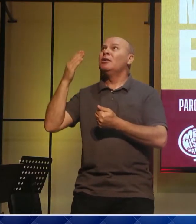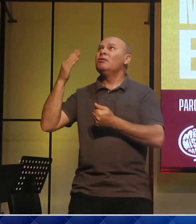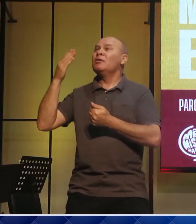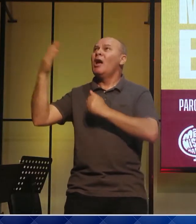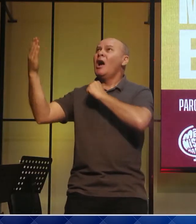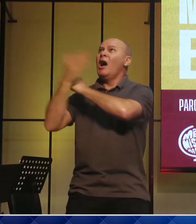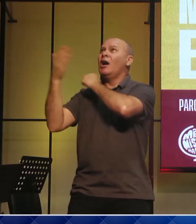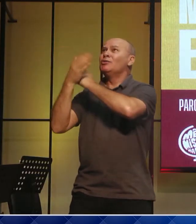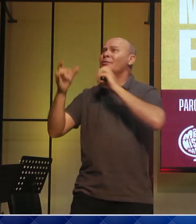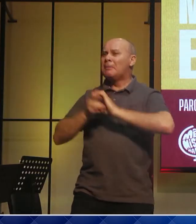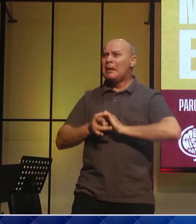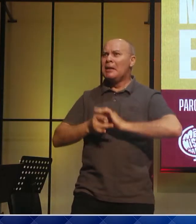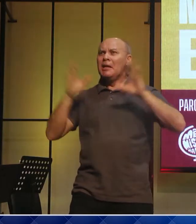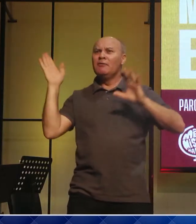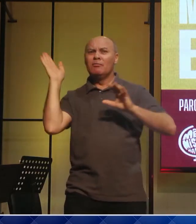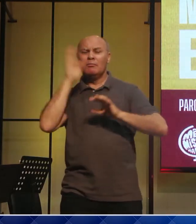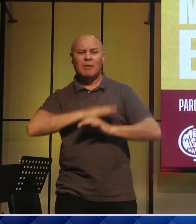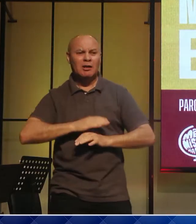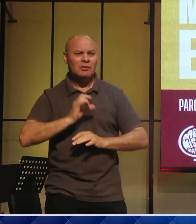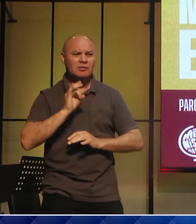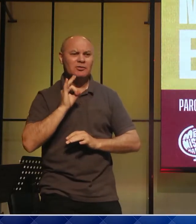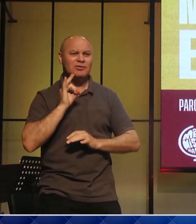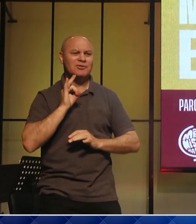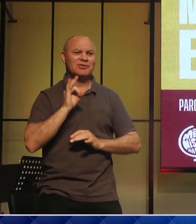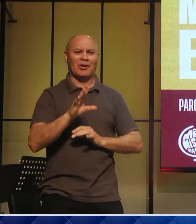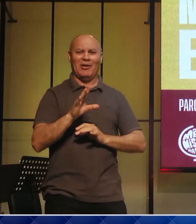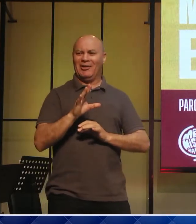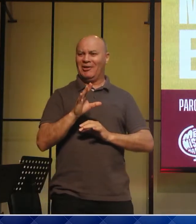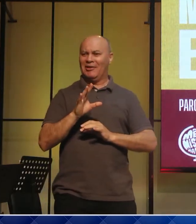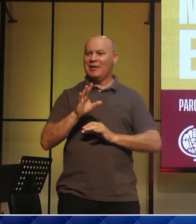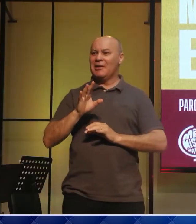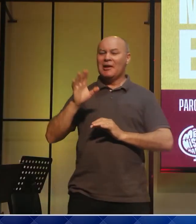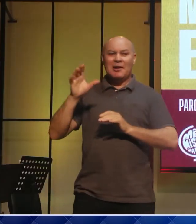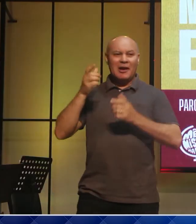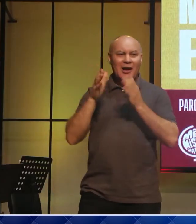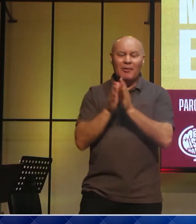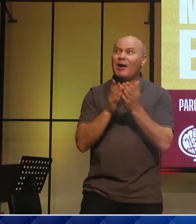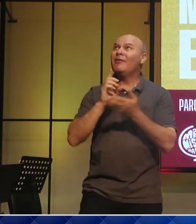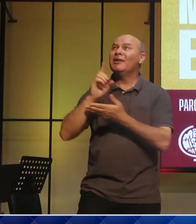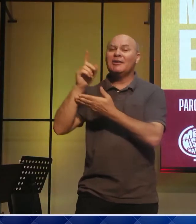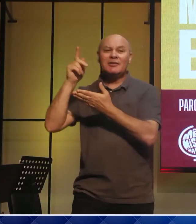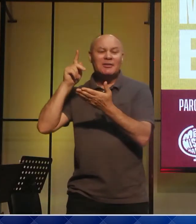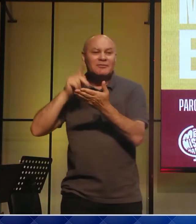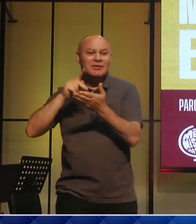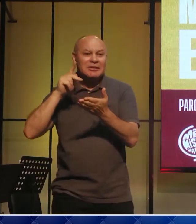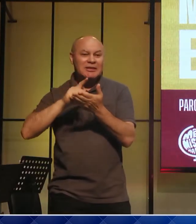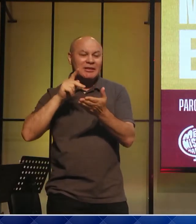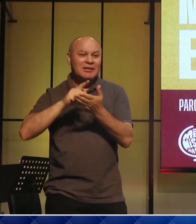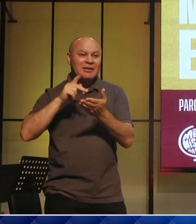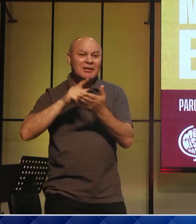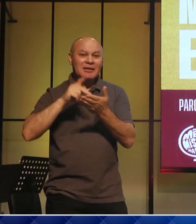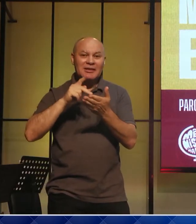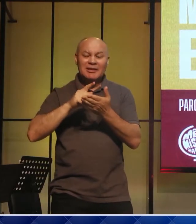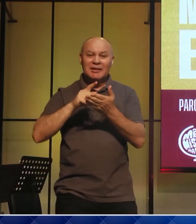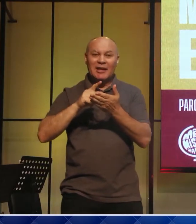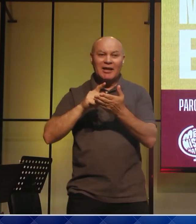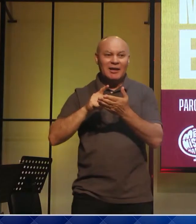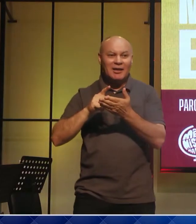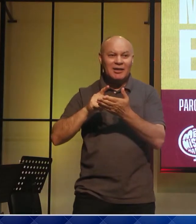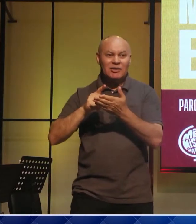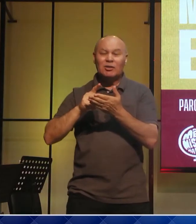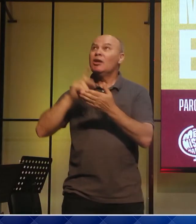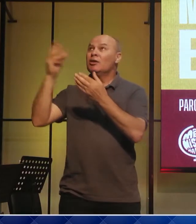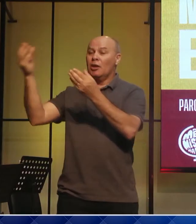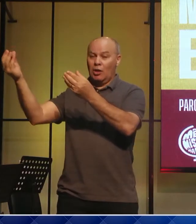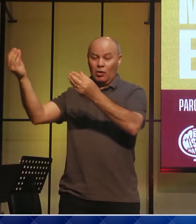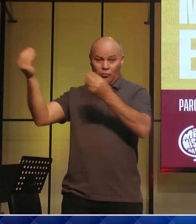Santifica-os na verdade, a tua palavra é a verdade. Assim como tu me enviaste do mundo, ao mundo, também eu os envio ao